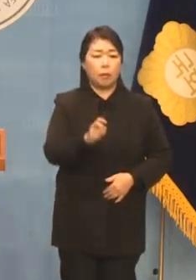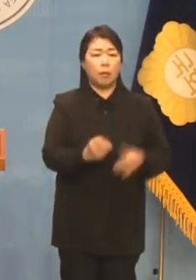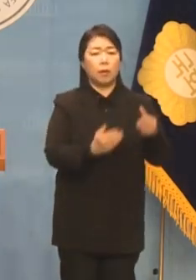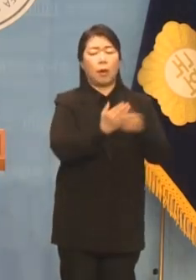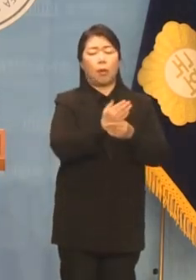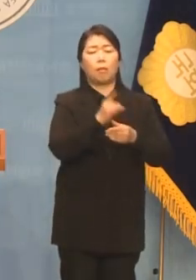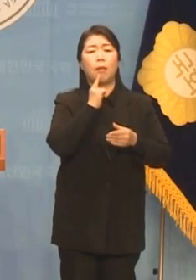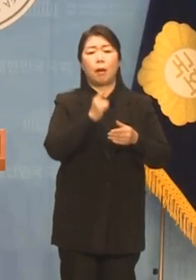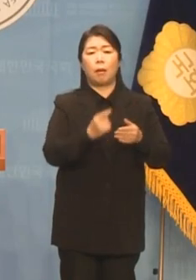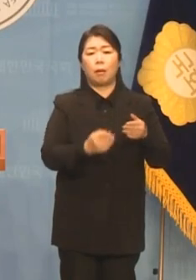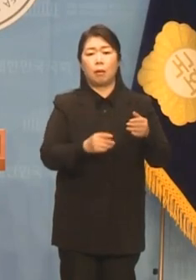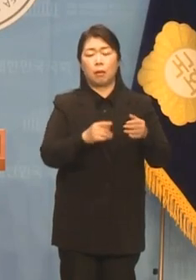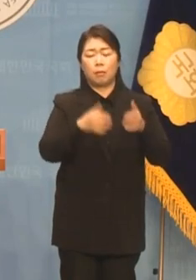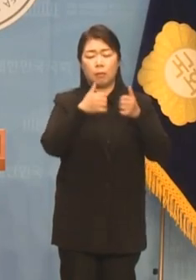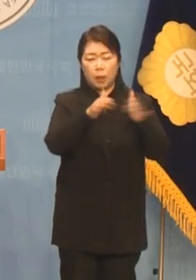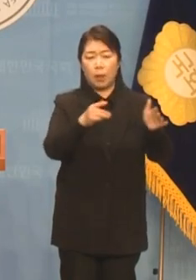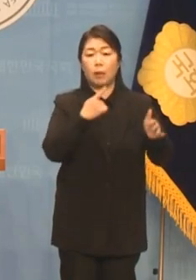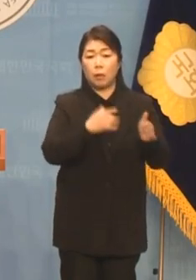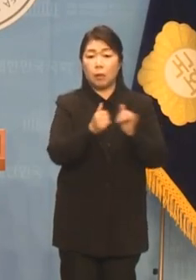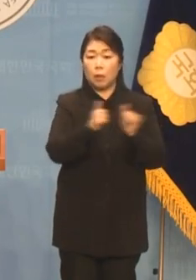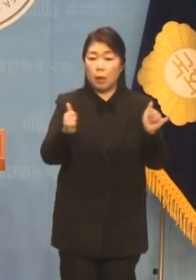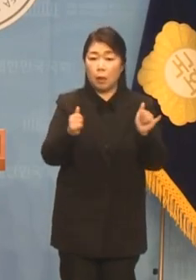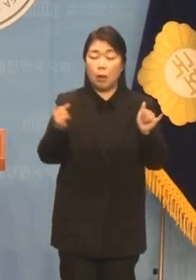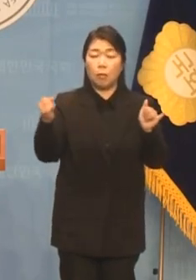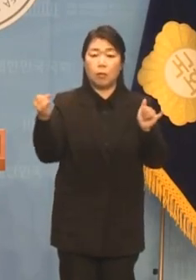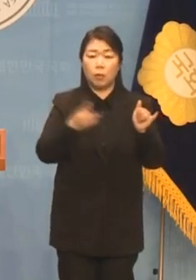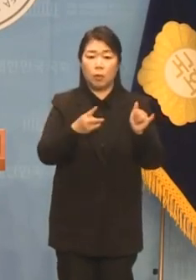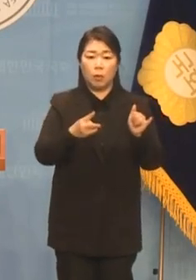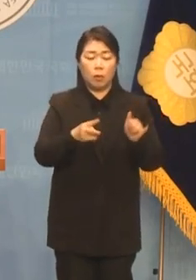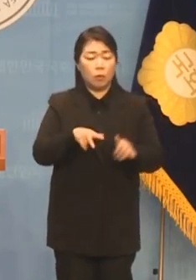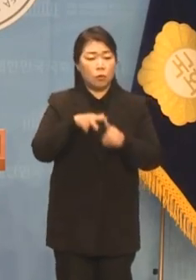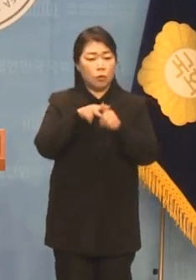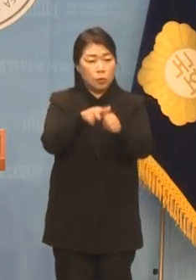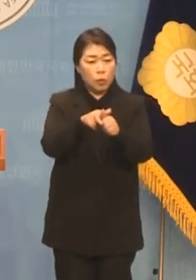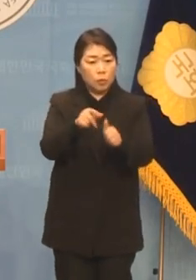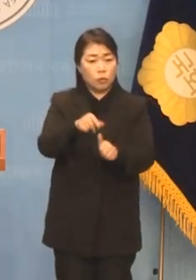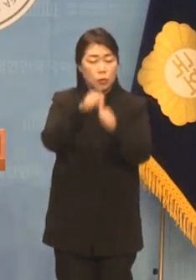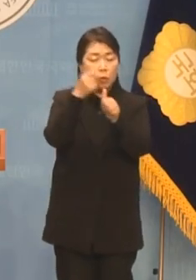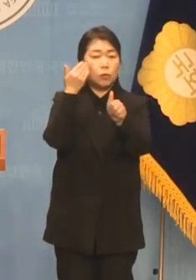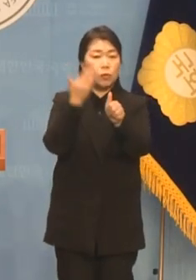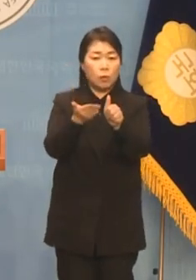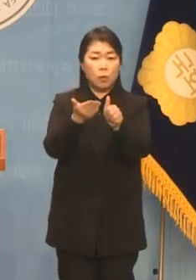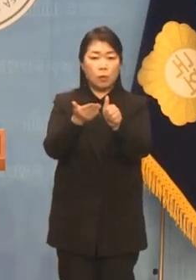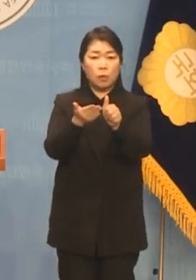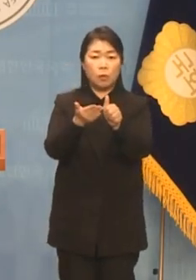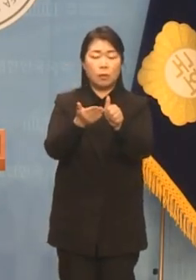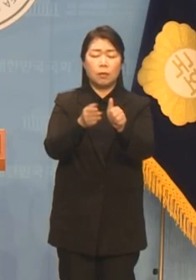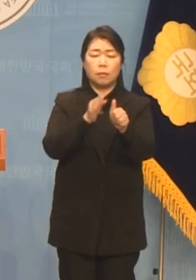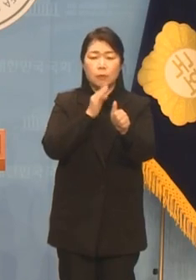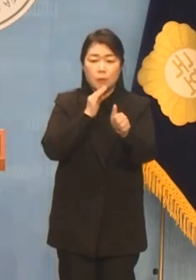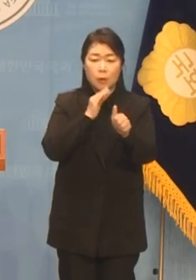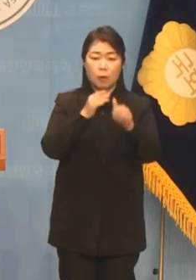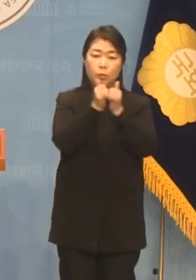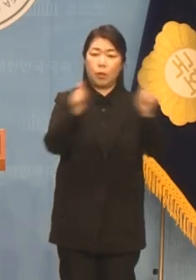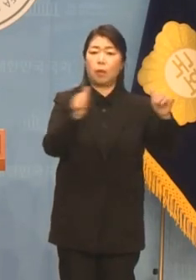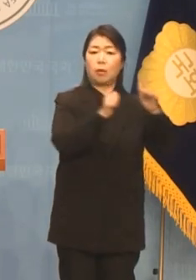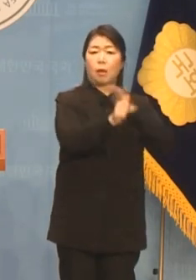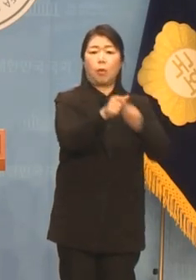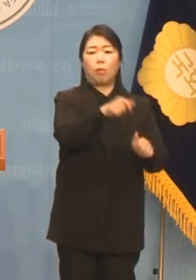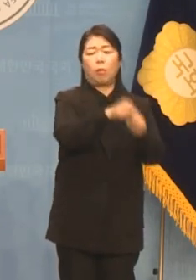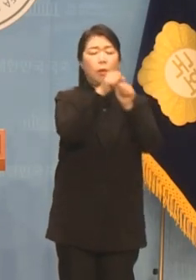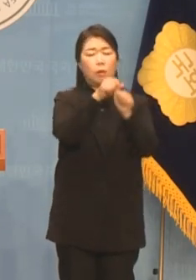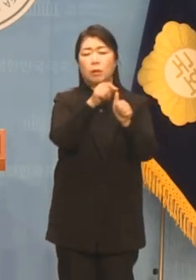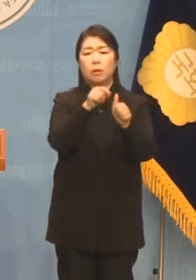후보들까지 국민의 대표가 될 자격이 없는 사람들이 한두 명이